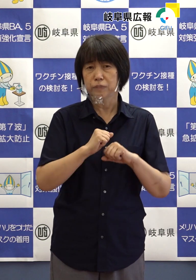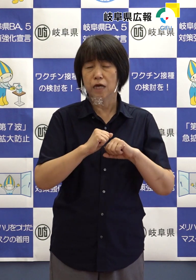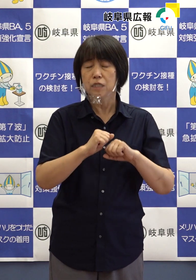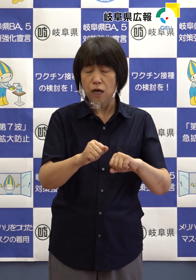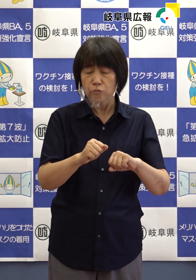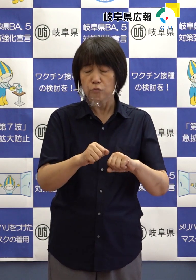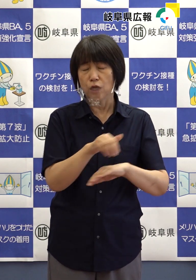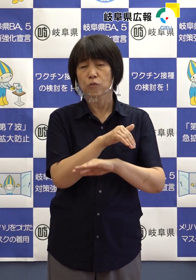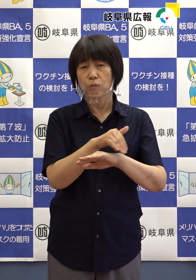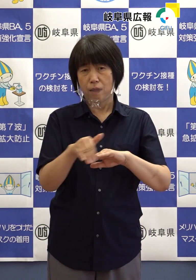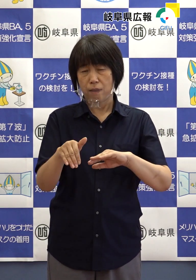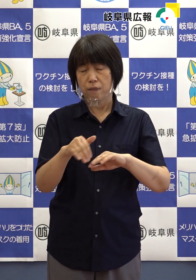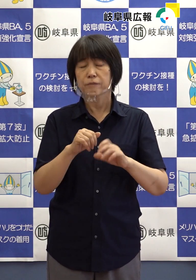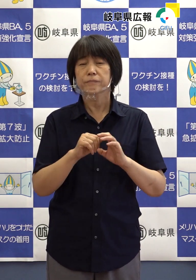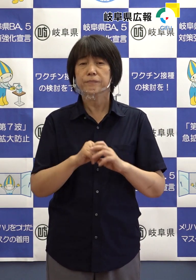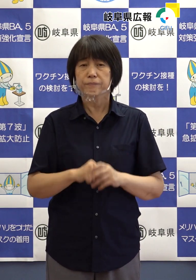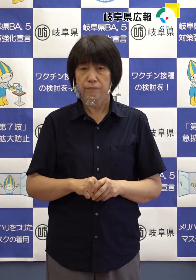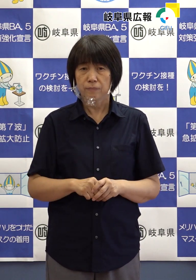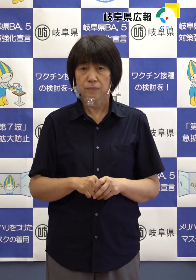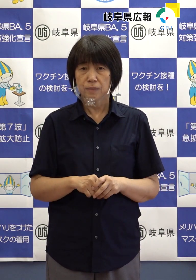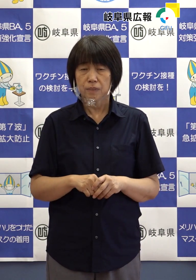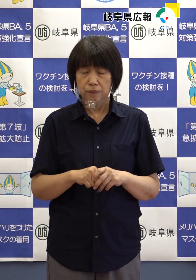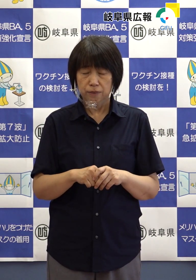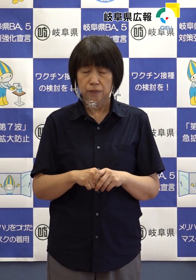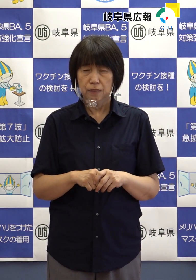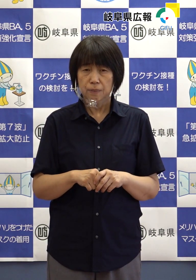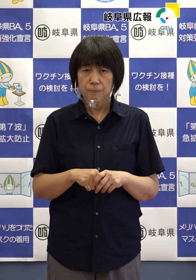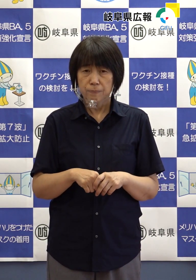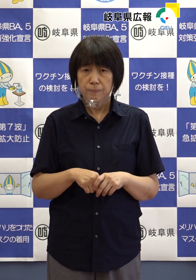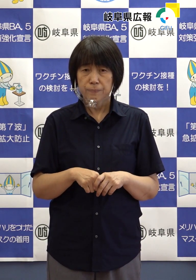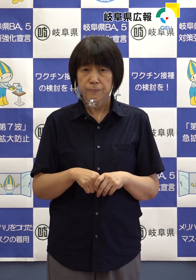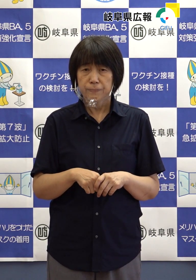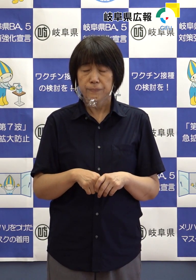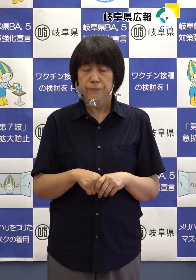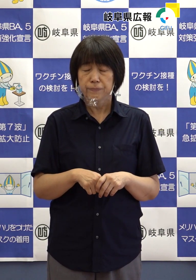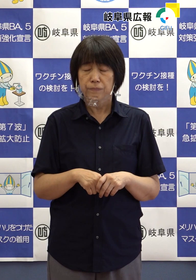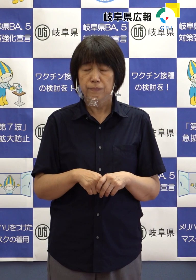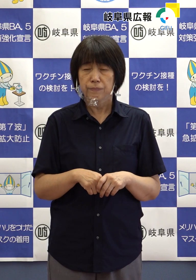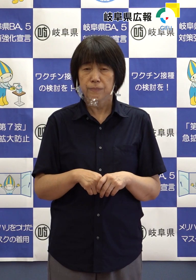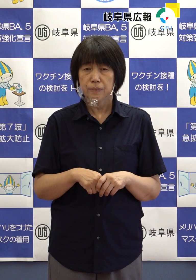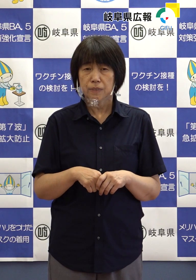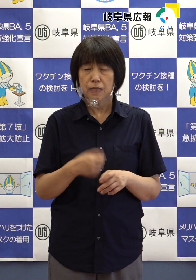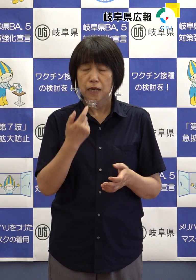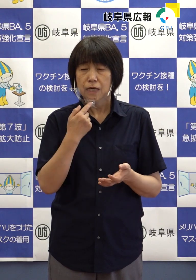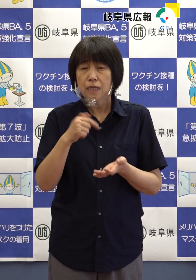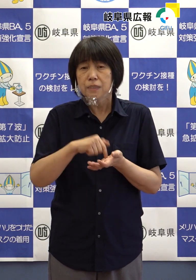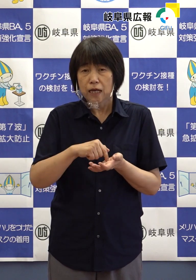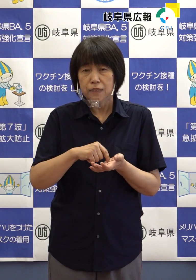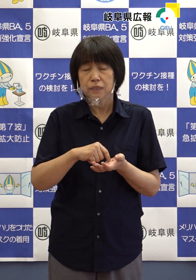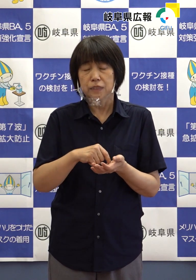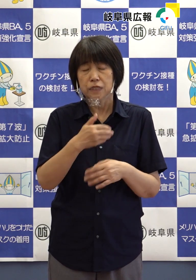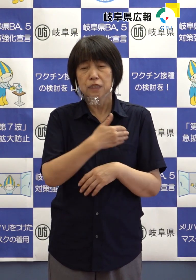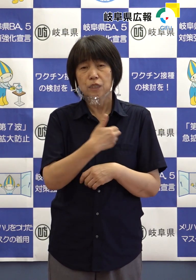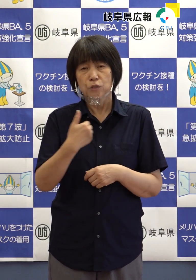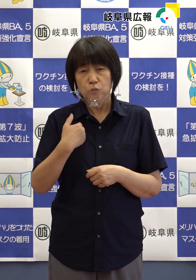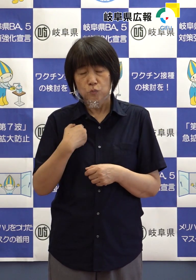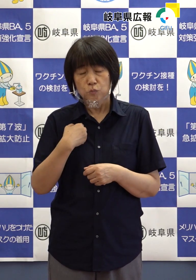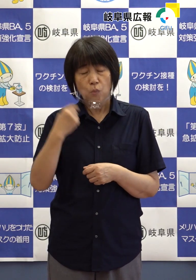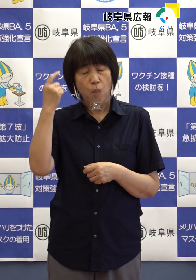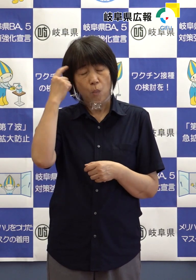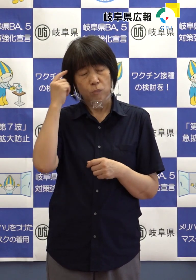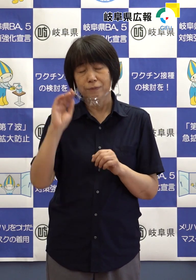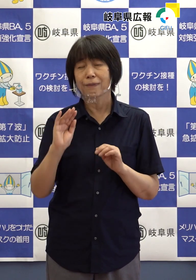て考えると決して楽観できる状態ではないということなものですからあのまあならの知事会でもそうです